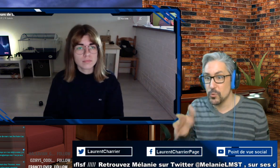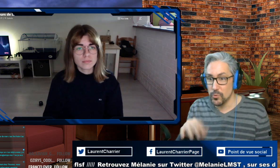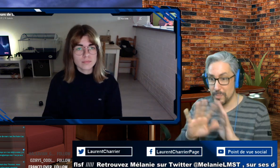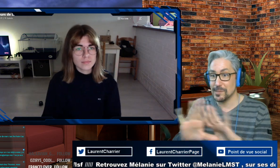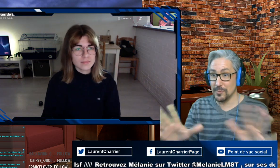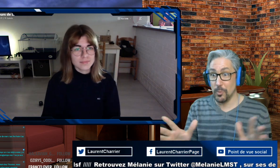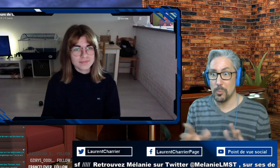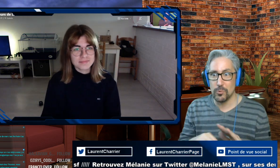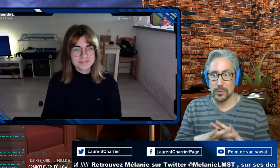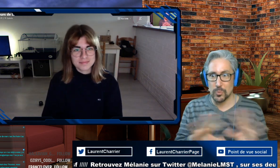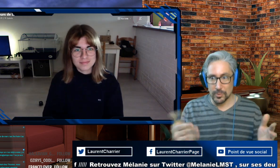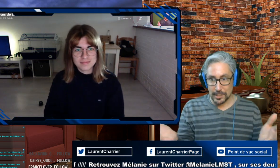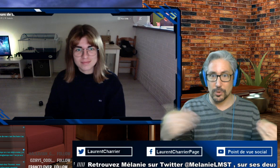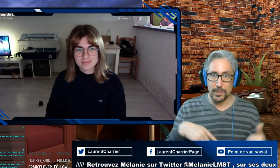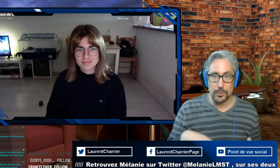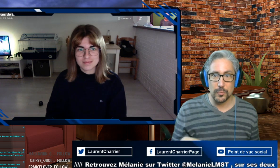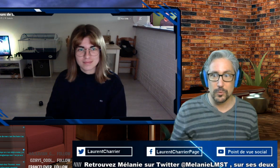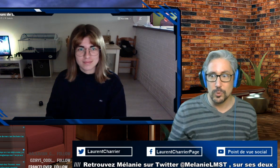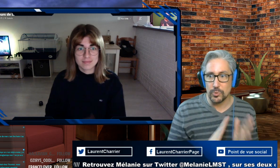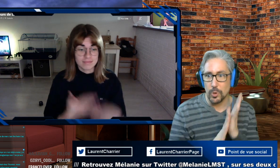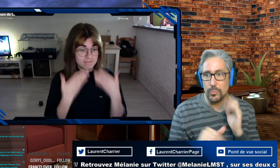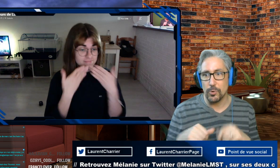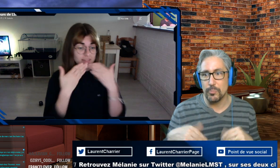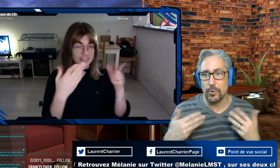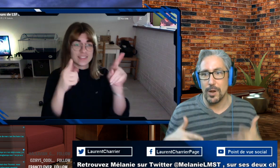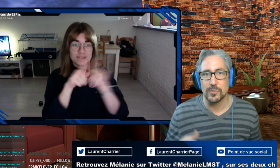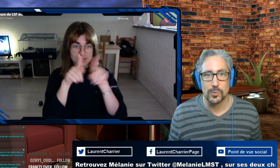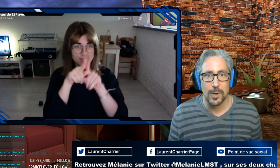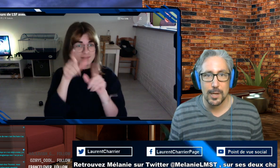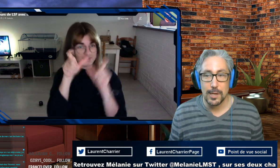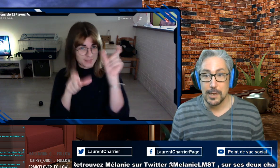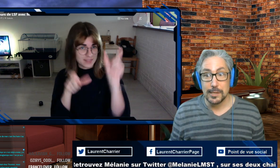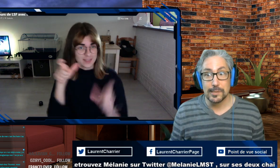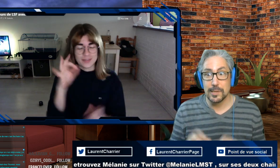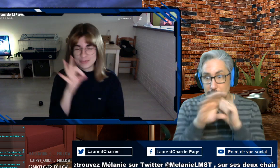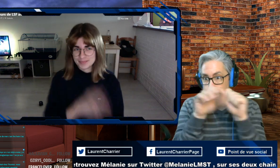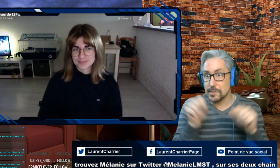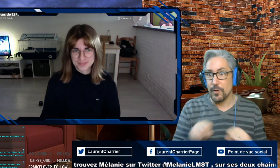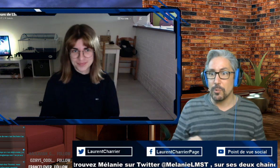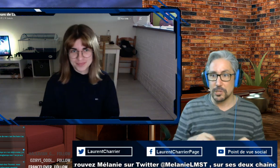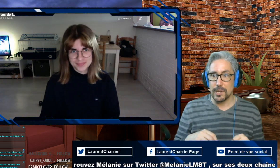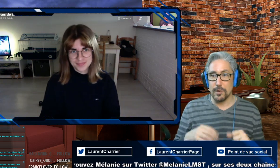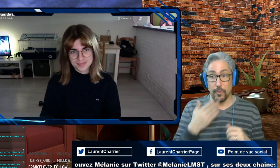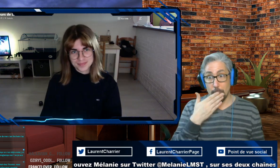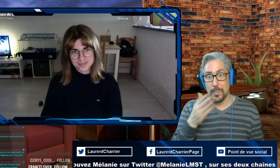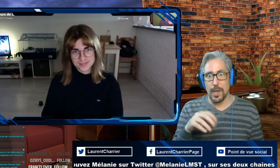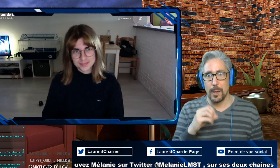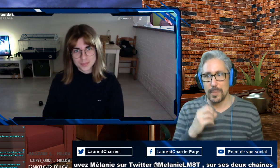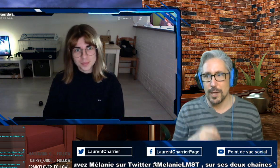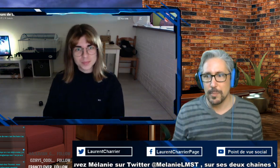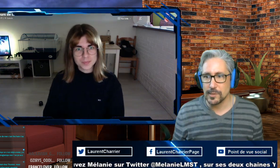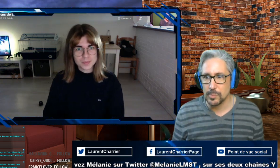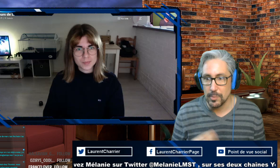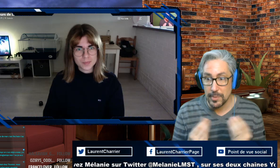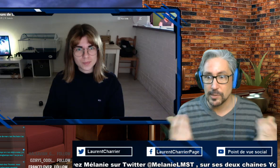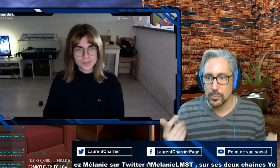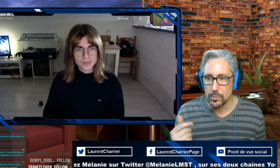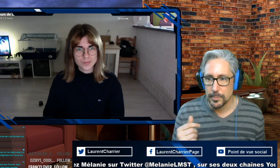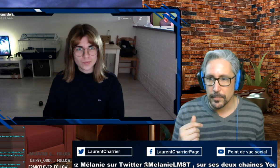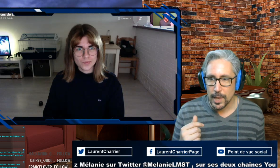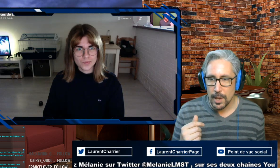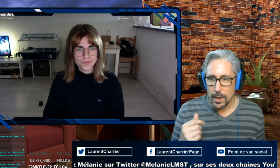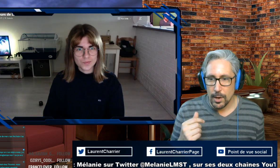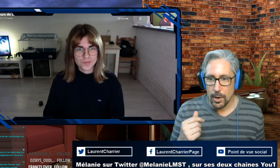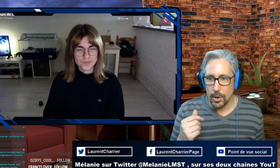Merci beaucoup, merci vraiment beaucoup à tout le monde d'être venu pour le live ce soir. C'était vraiment génial, merci